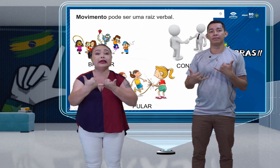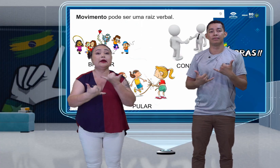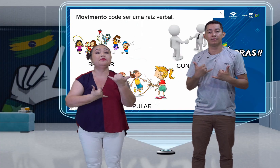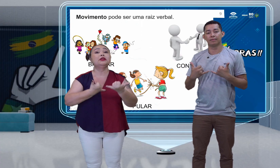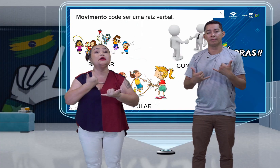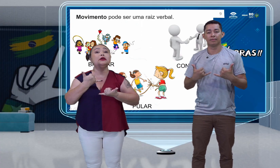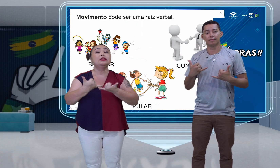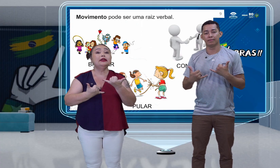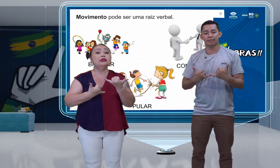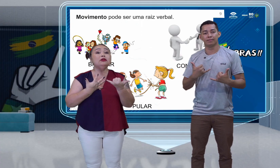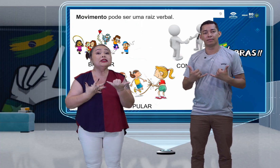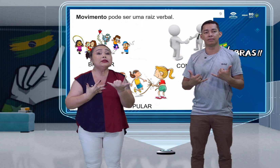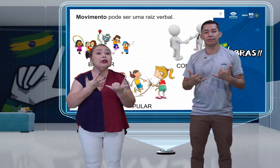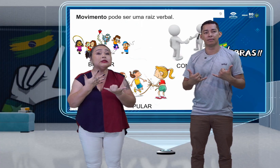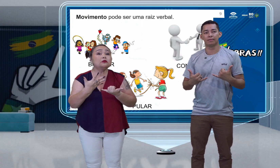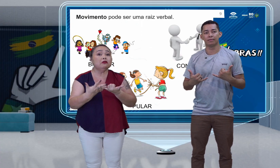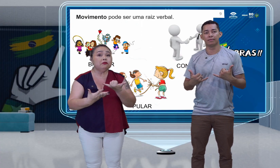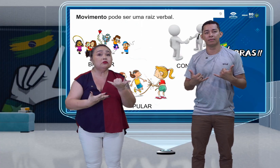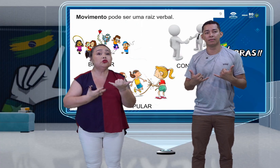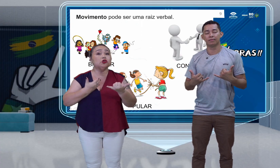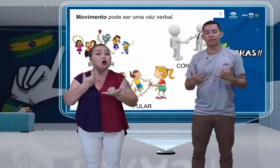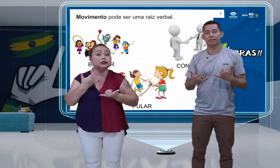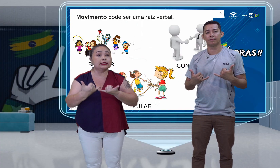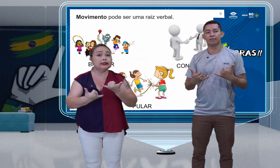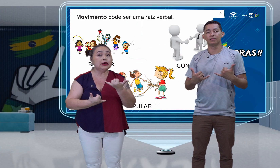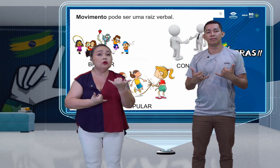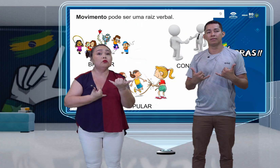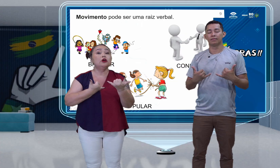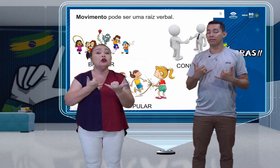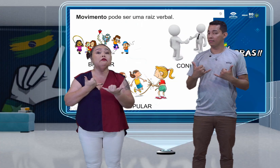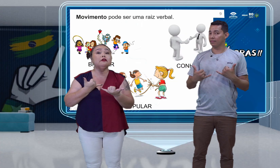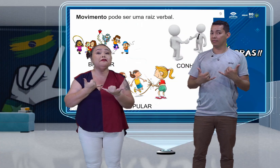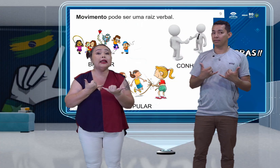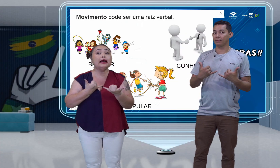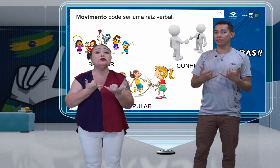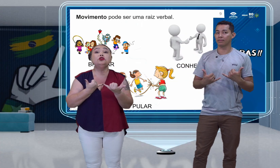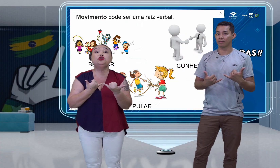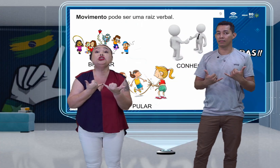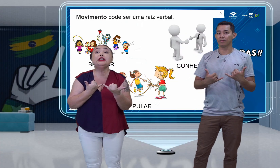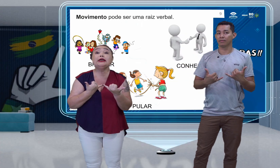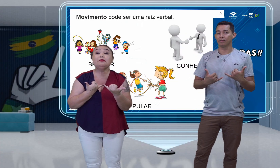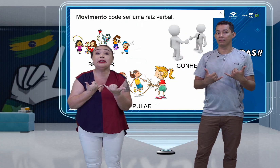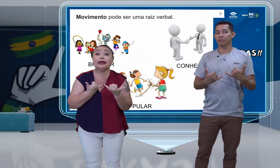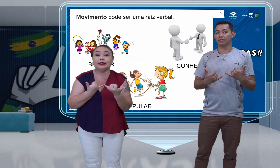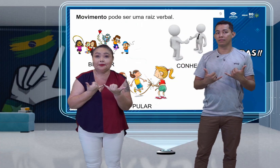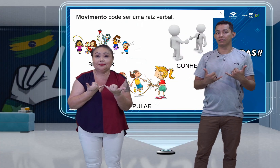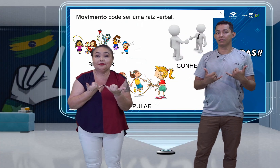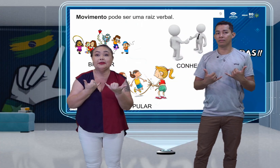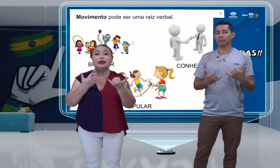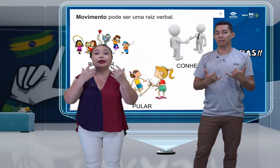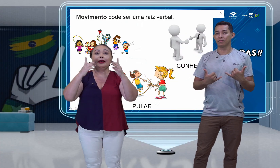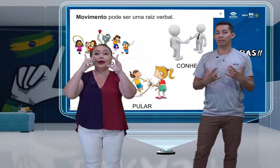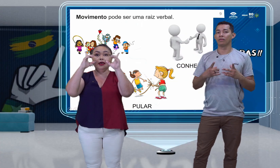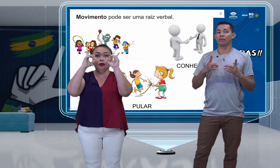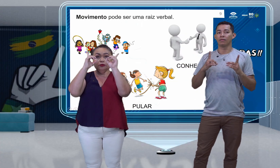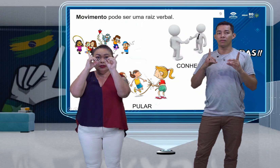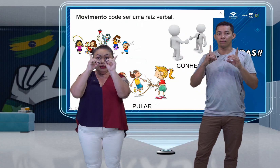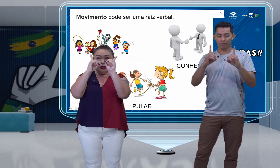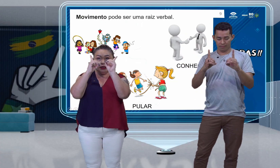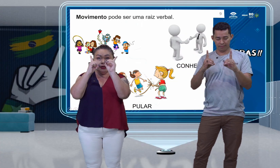Brincar. Então, nesse mesmo movimento de rotação, eu vou falar dinâmica. É o D,